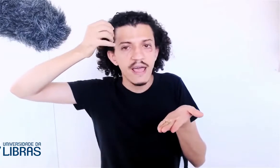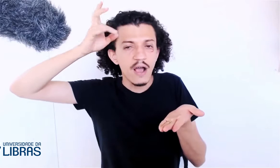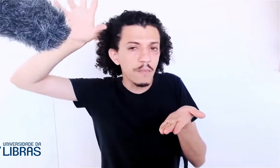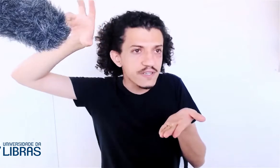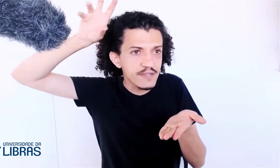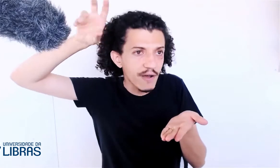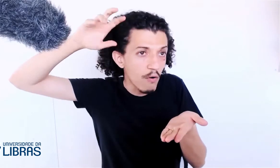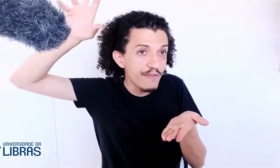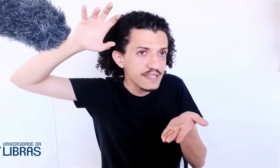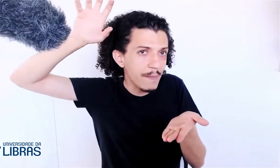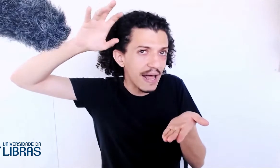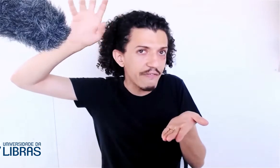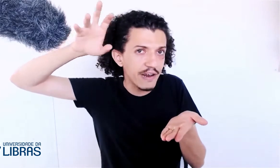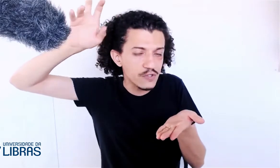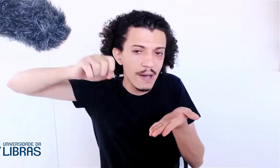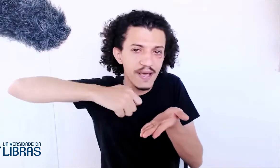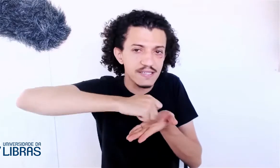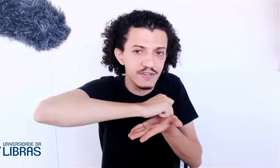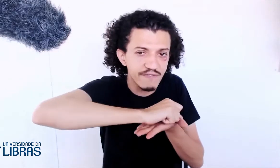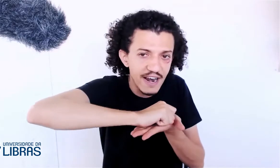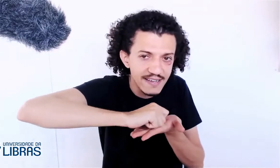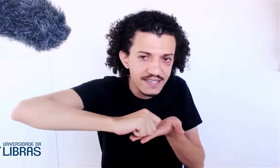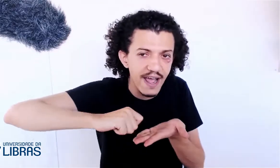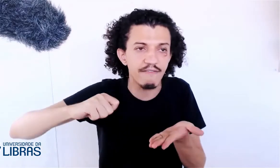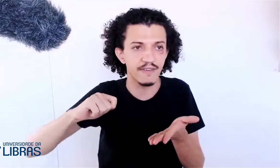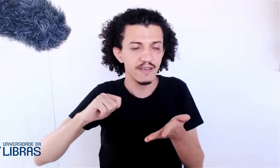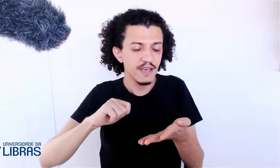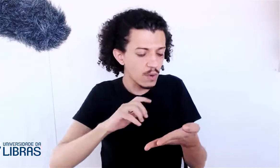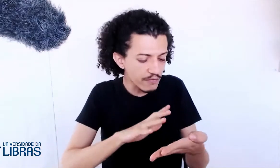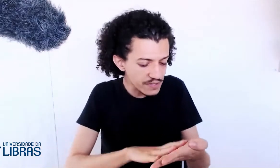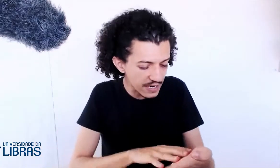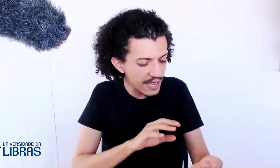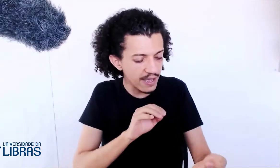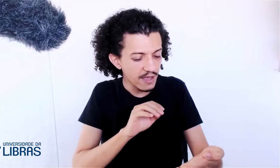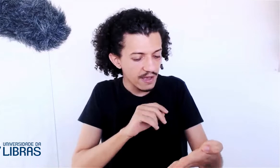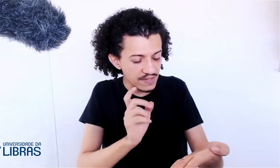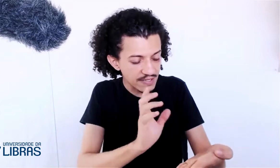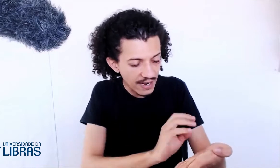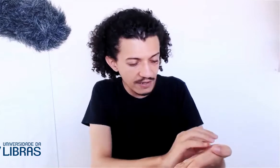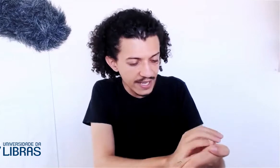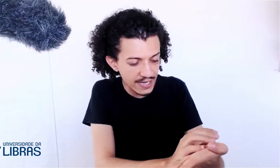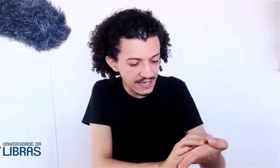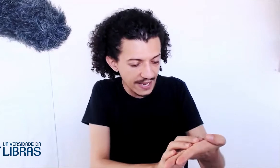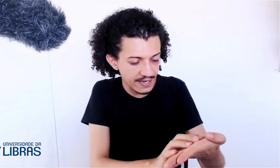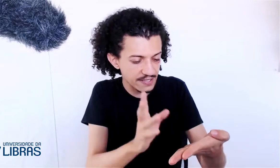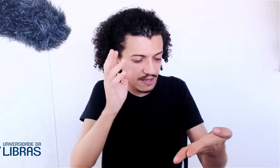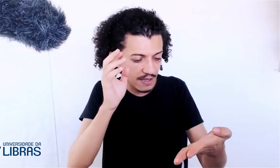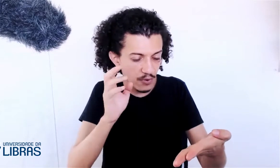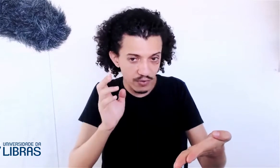é como se você ouvisse a palavra ali na sua cabeça e você vai lá e escreve. Quando você lê, você está lendo aquelas letras em